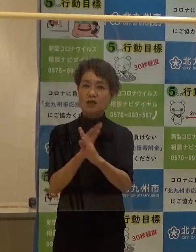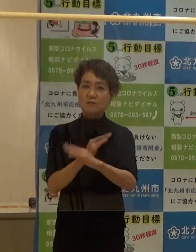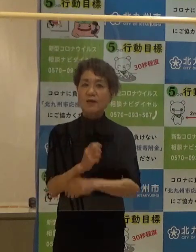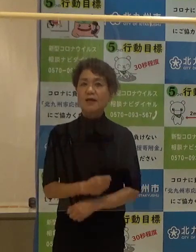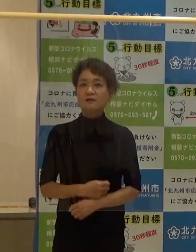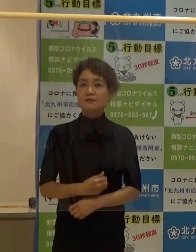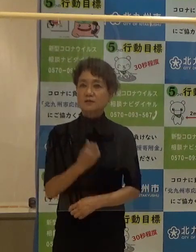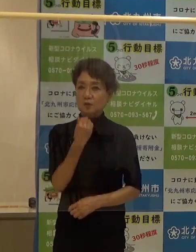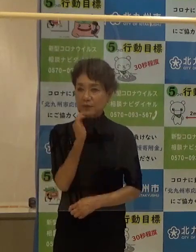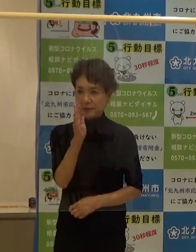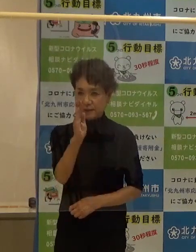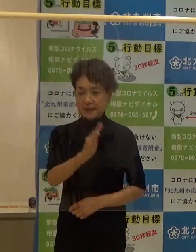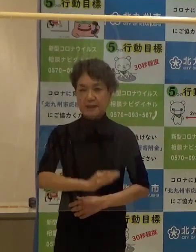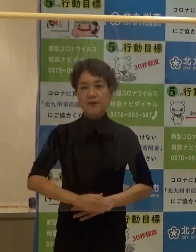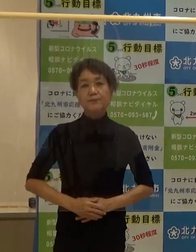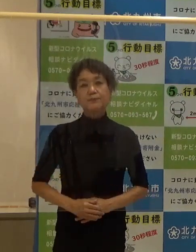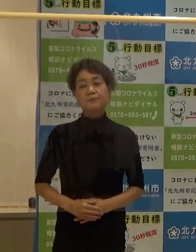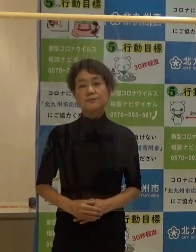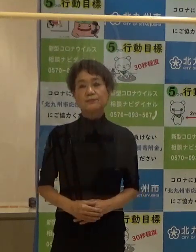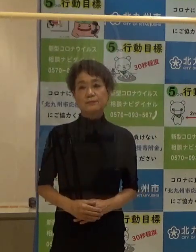貸して願いたいと思います。